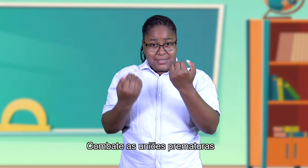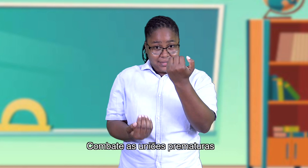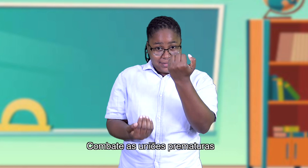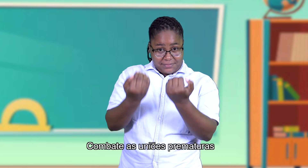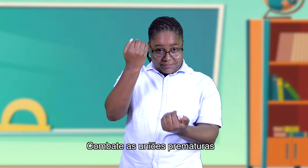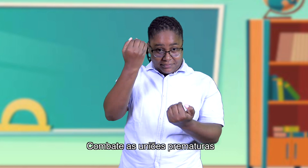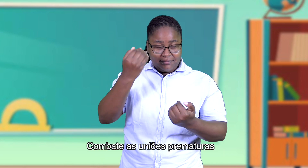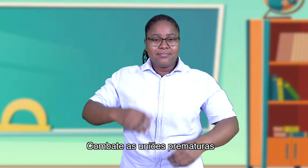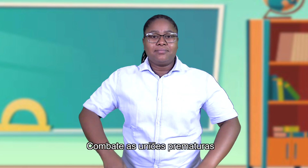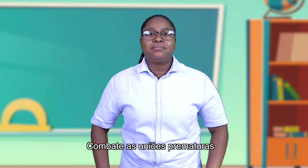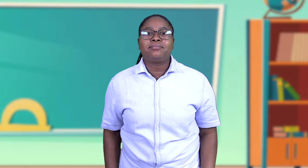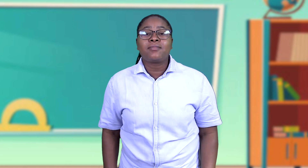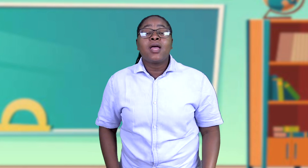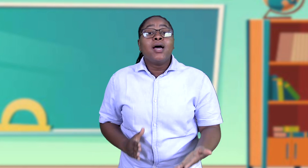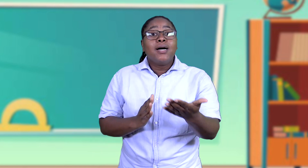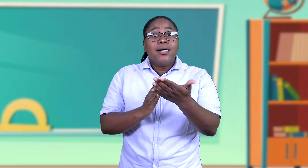Combate às uniões prematuras.